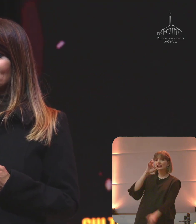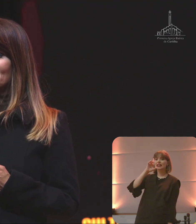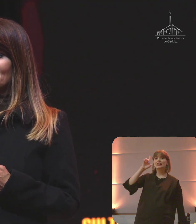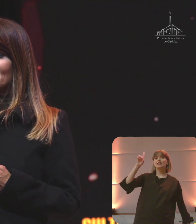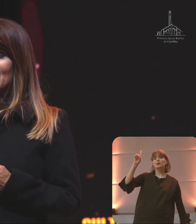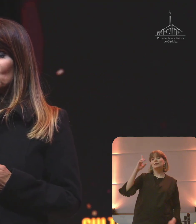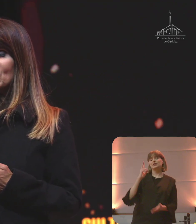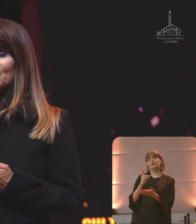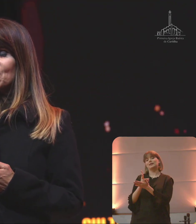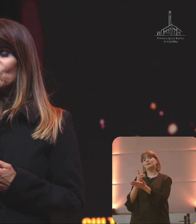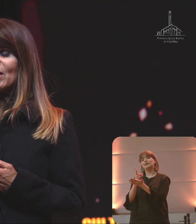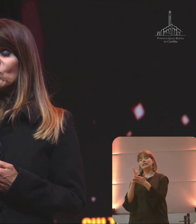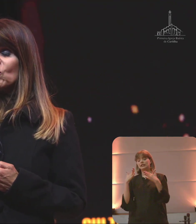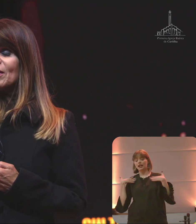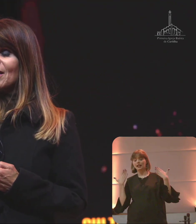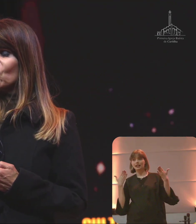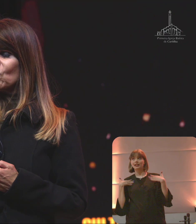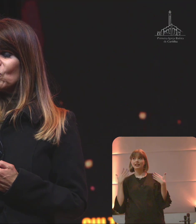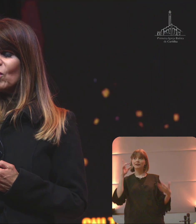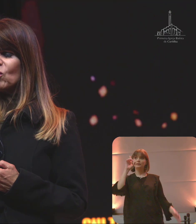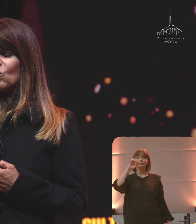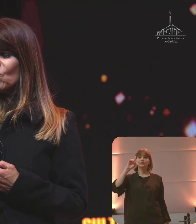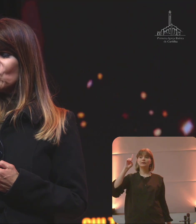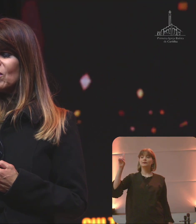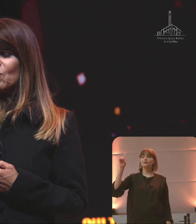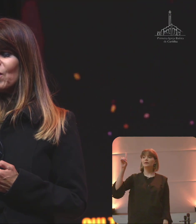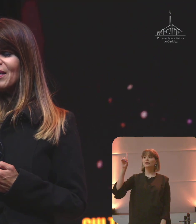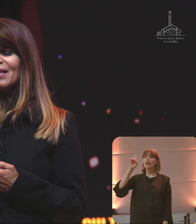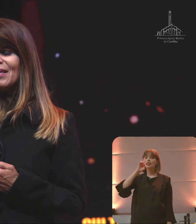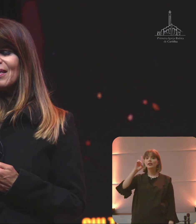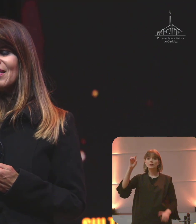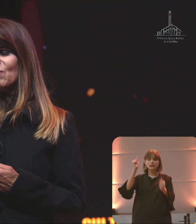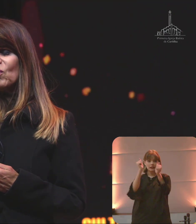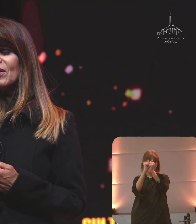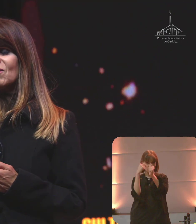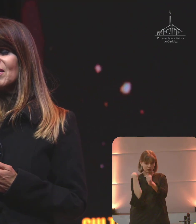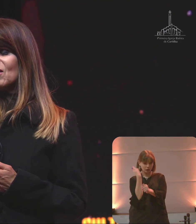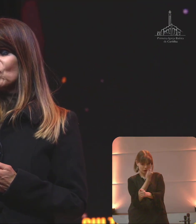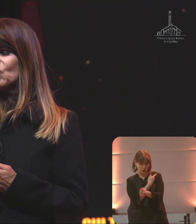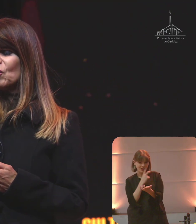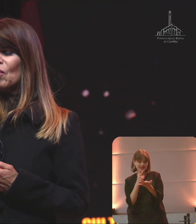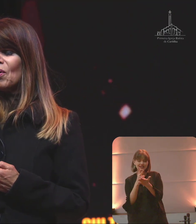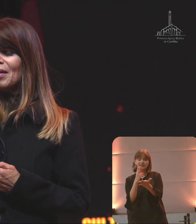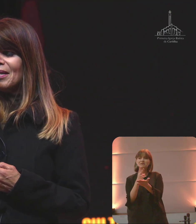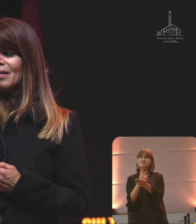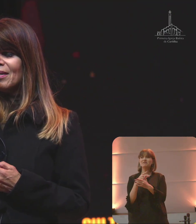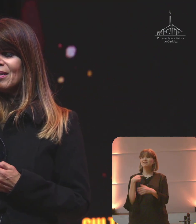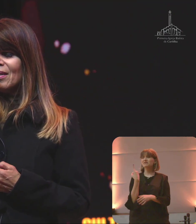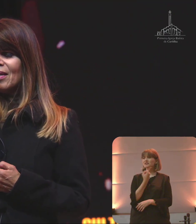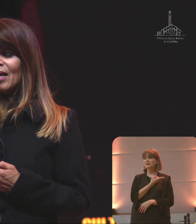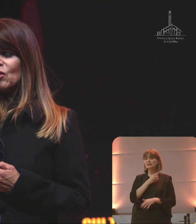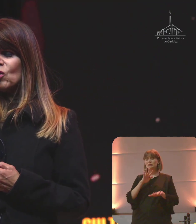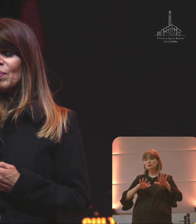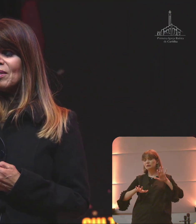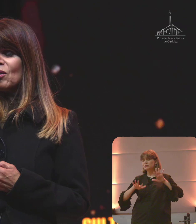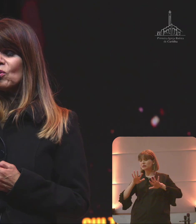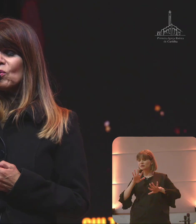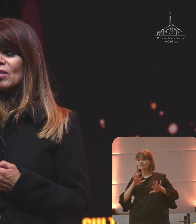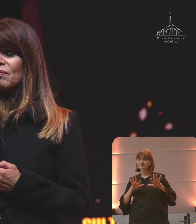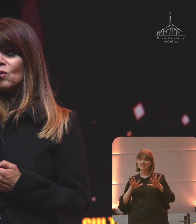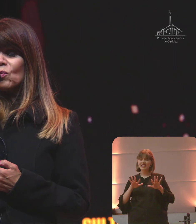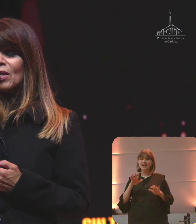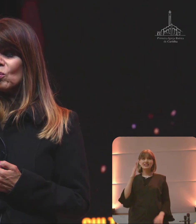Senhor. Nós sabemos, Pai, que o Senhor está conosco em todo o tempo, ainda que muitas vezes a gente olhe, a gente pense